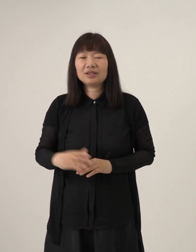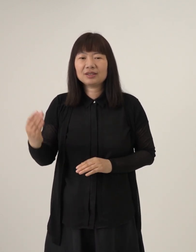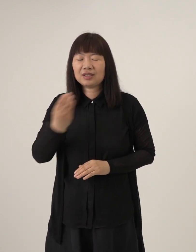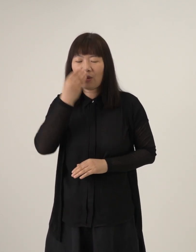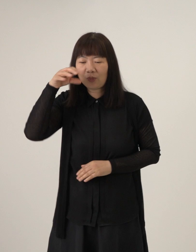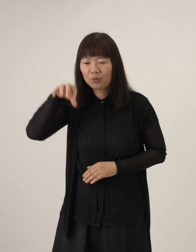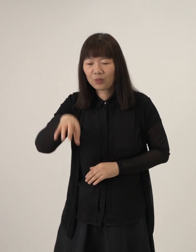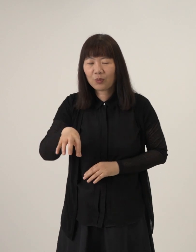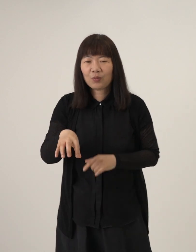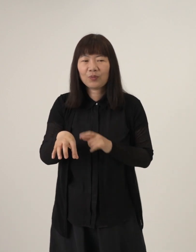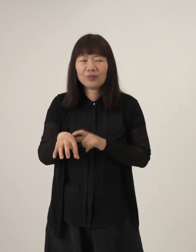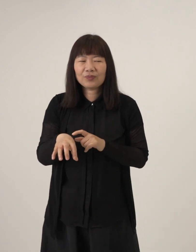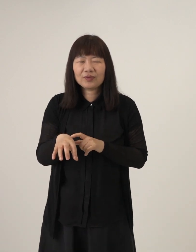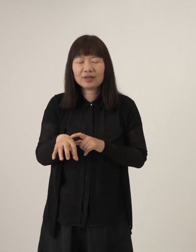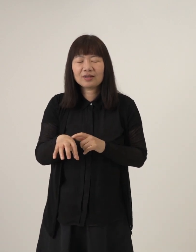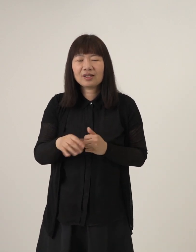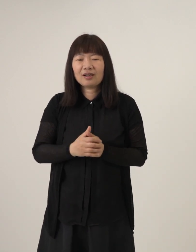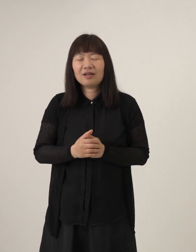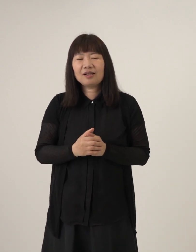성소에서